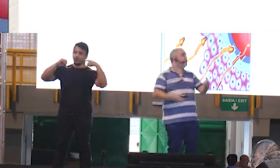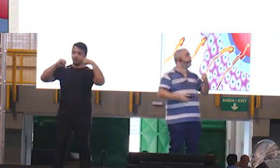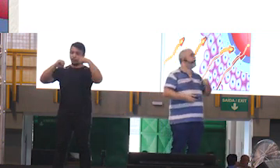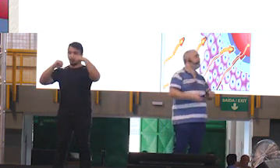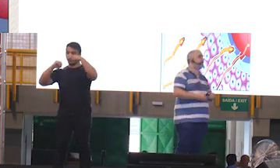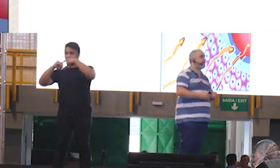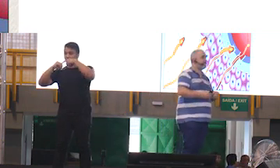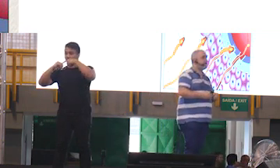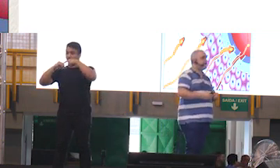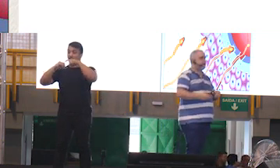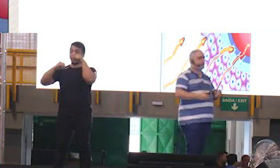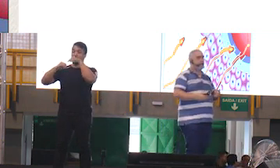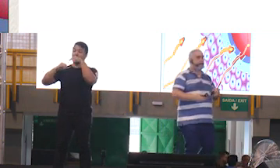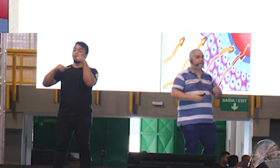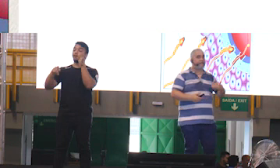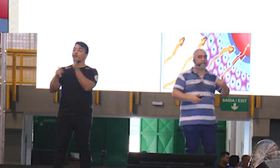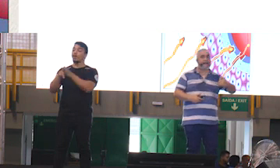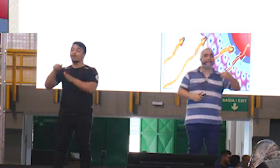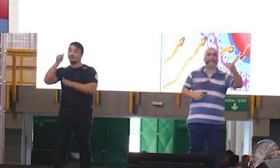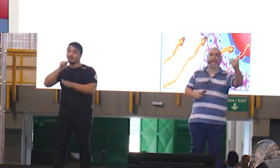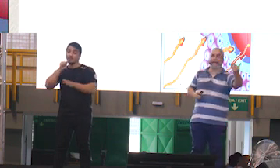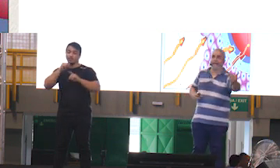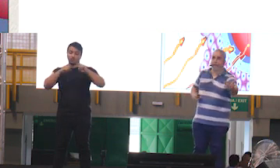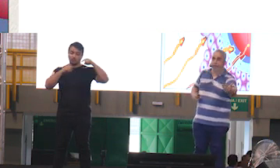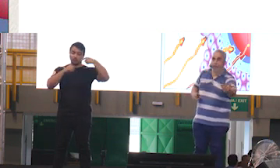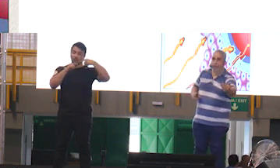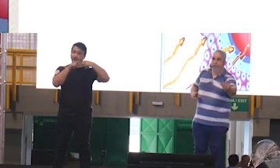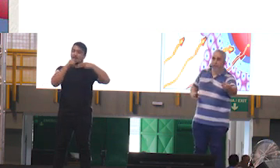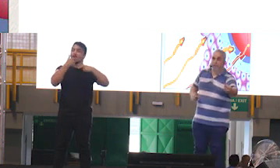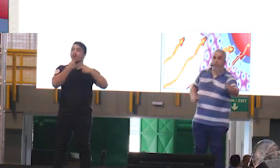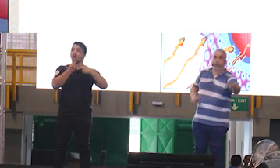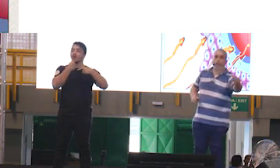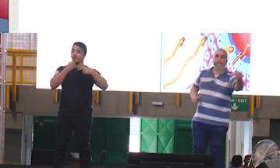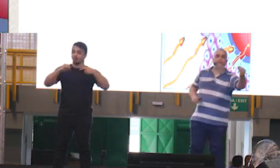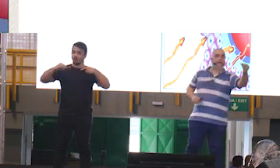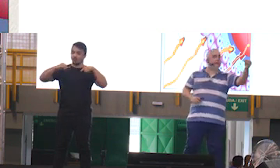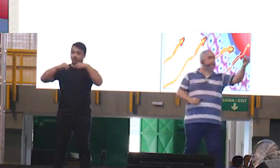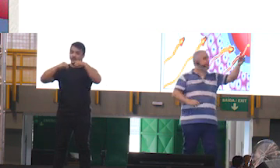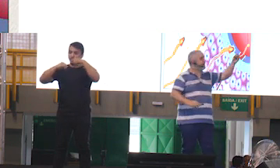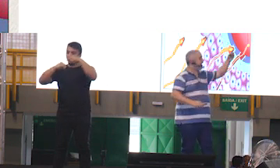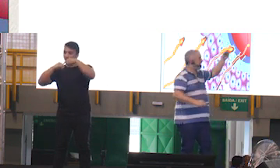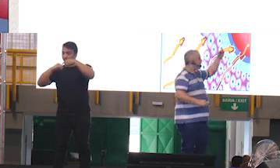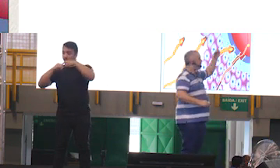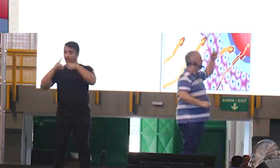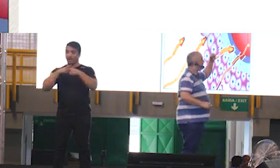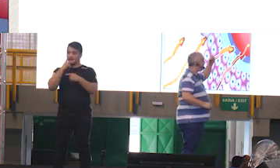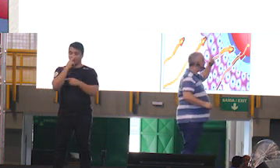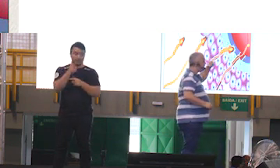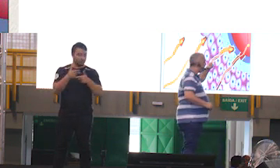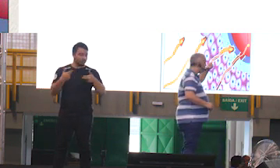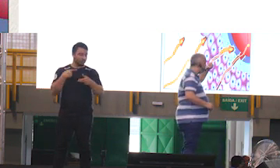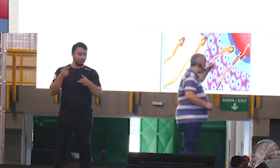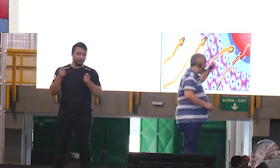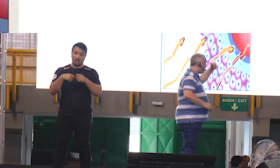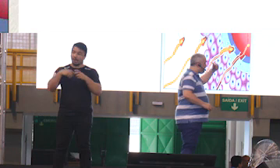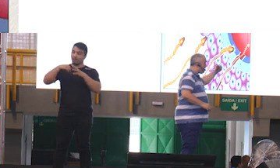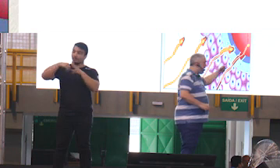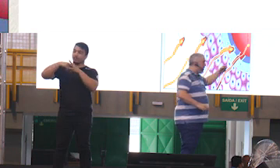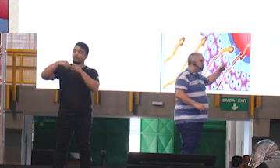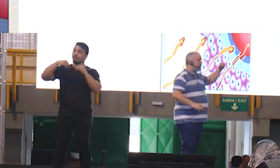espermatozoide no gameta feminino. Ele vai ser atraído por substâncias liberadas pelo gameta